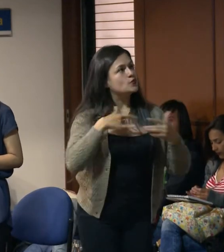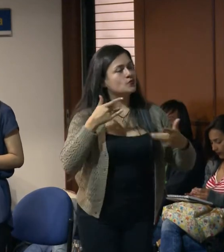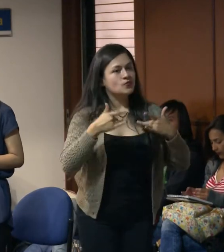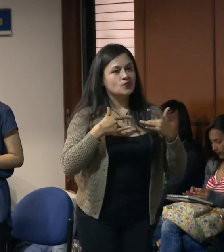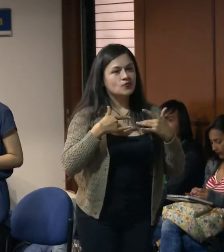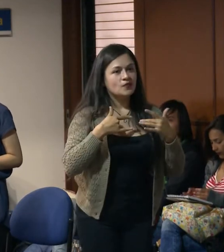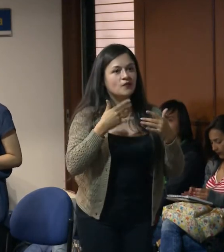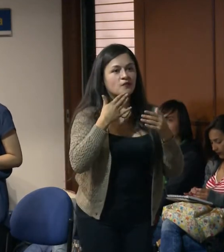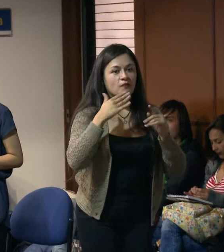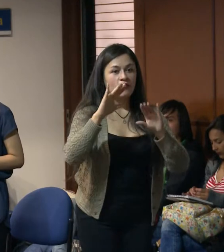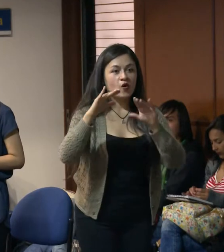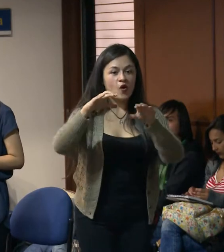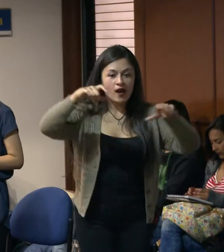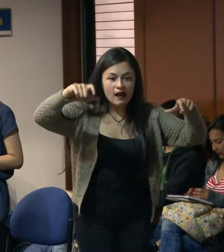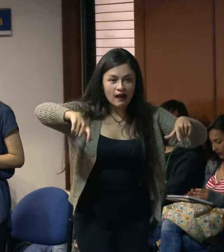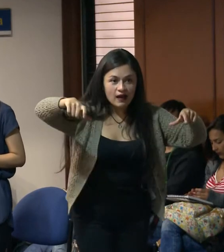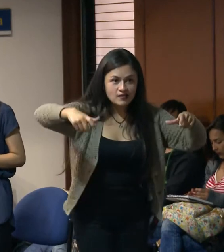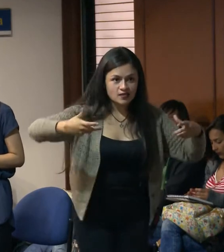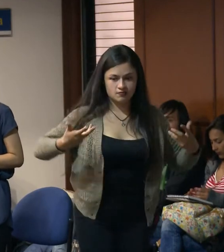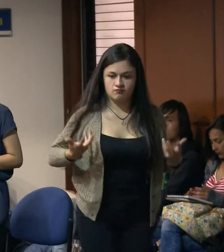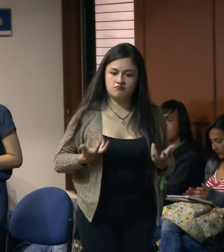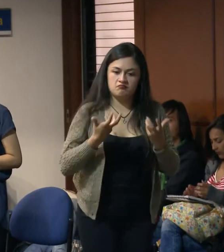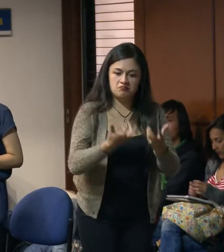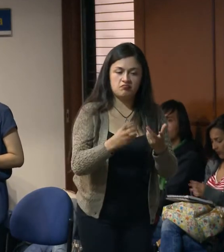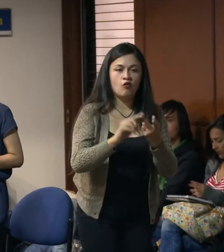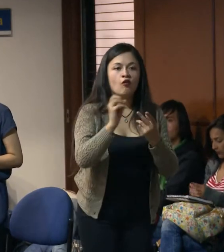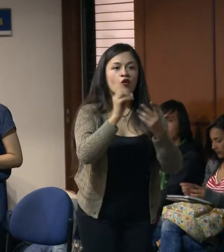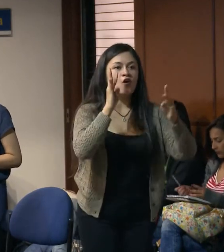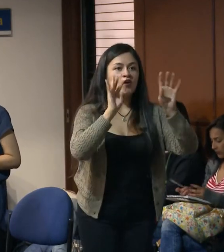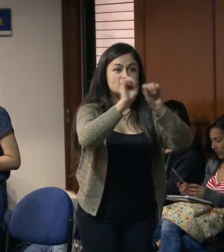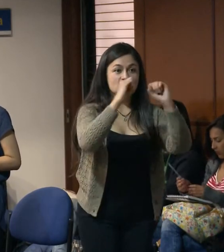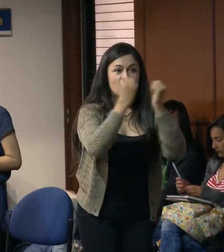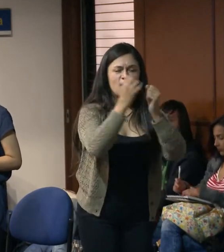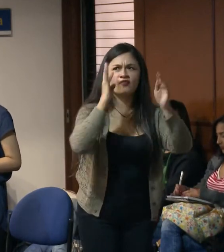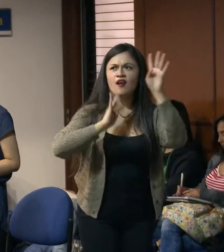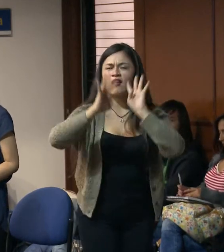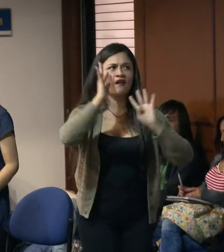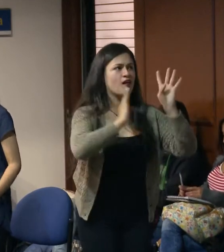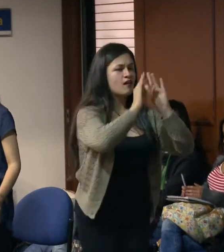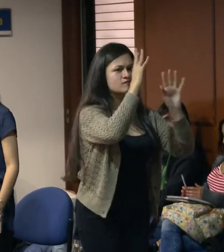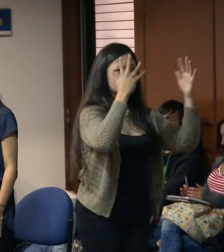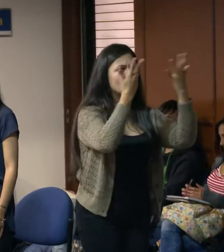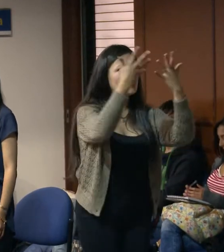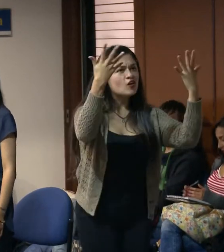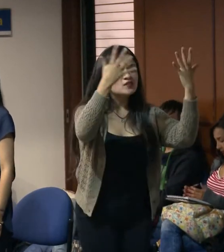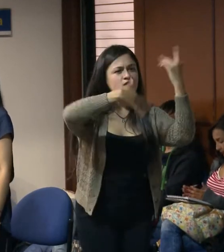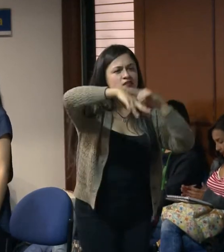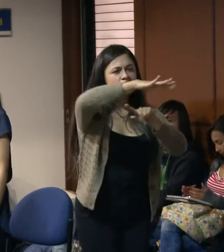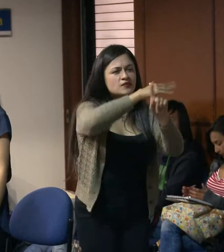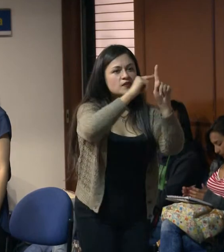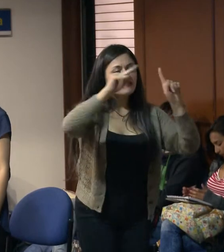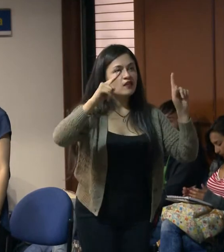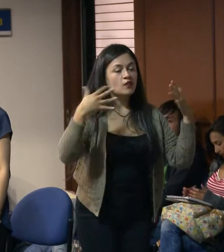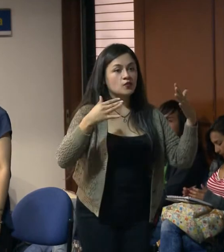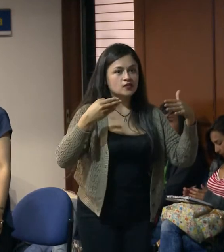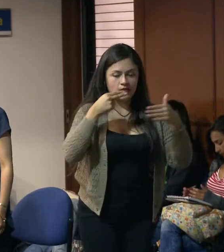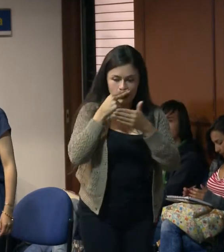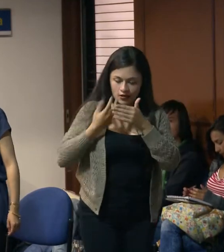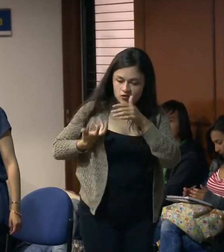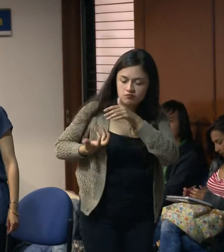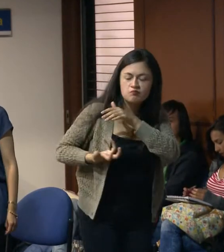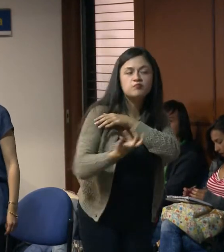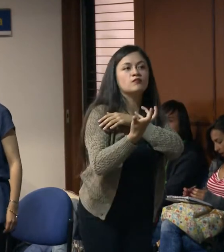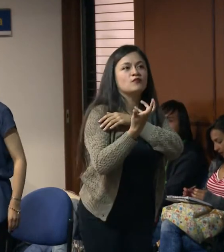los sacábamos a las canchas, cuando decorábamos el aula con muchas cosas, pues generando el ambiente de que ellos vean que entran y entran a